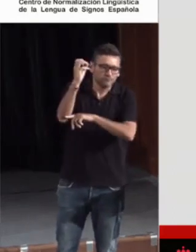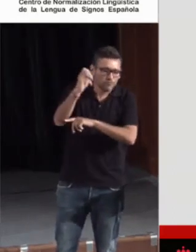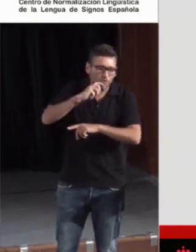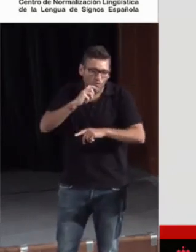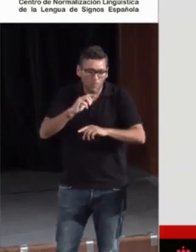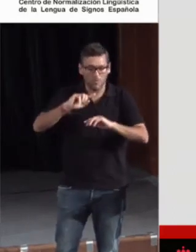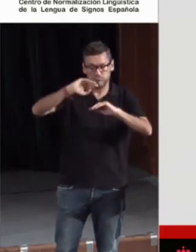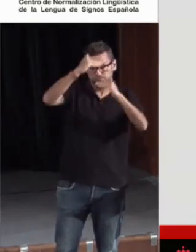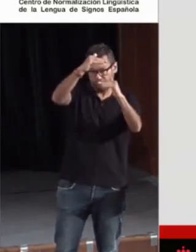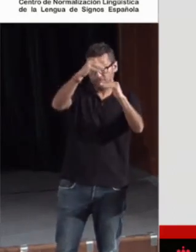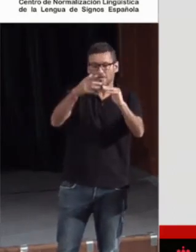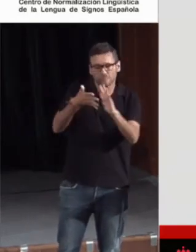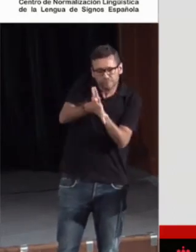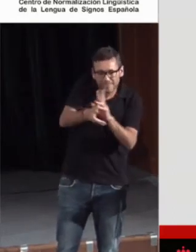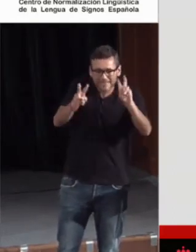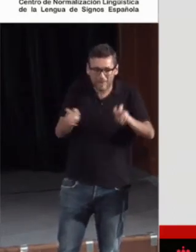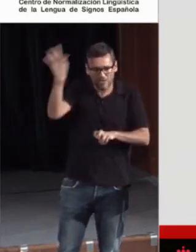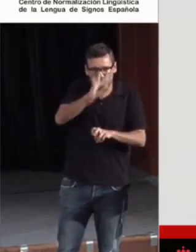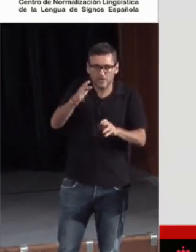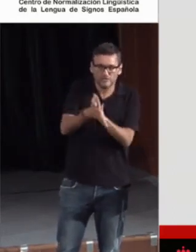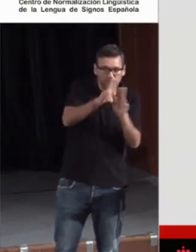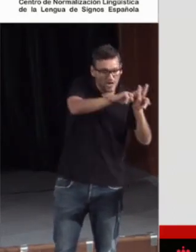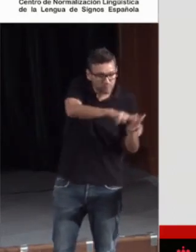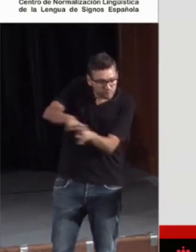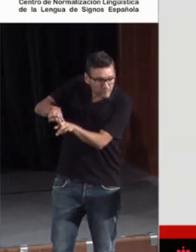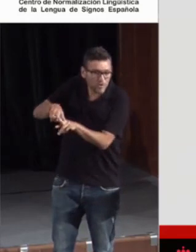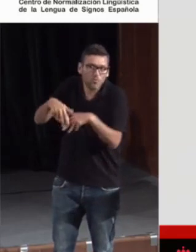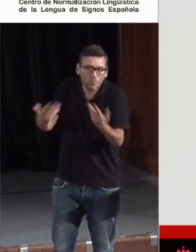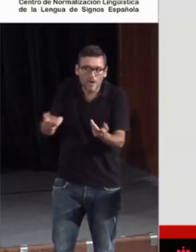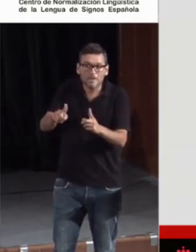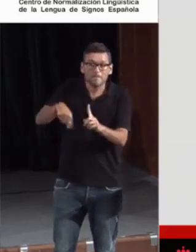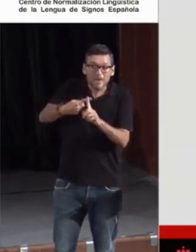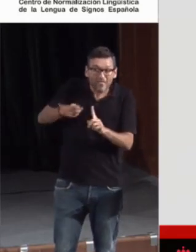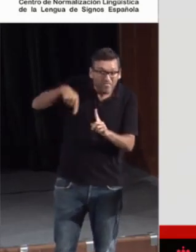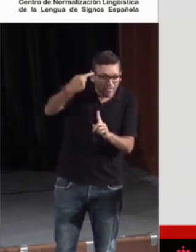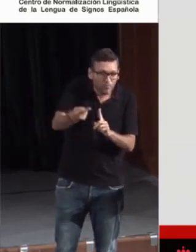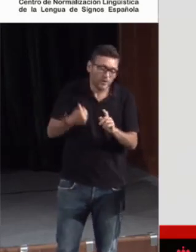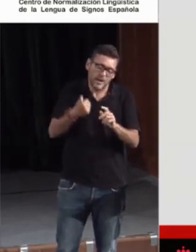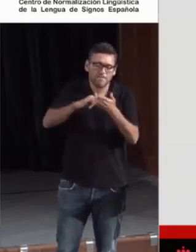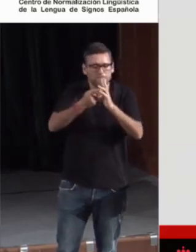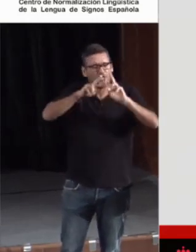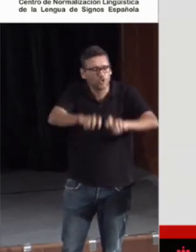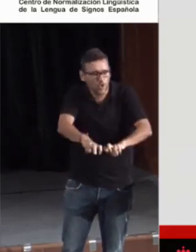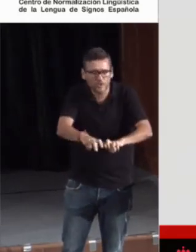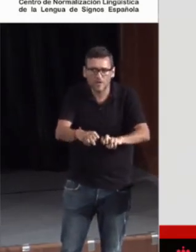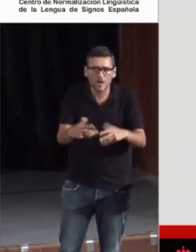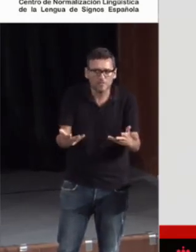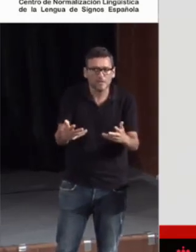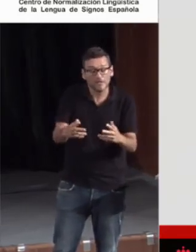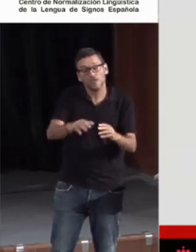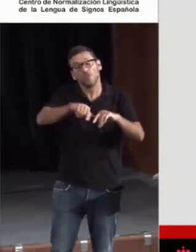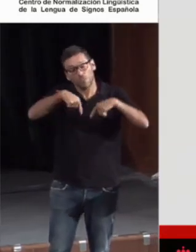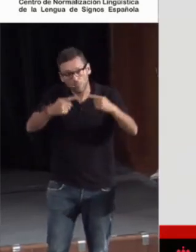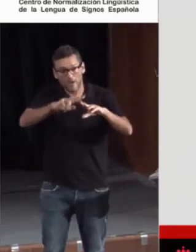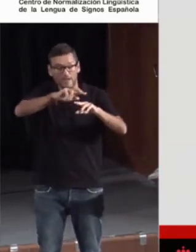Esta comunicación la hemos distribuido en diferentes bloques. En un primer momento haremos un marco teórico para pasar a